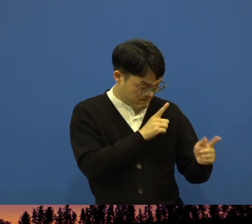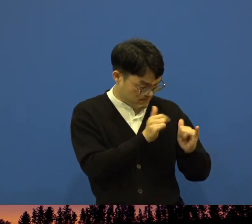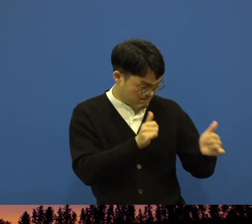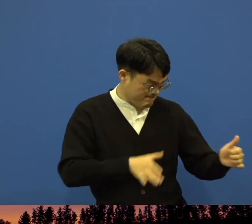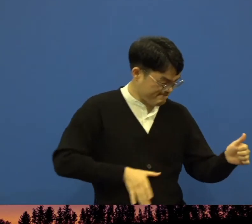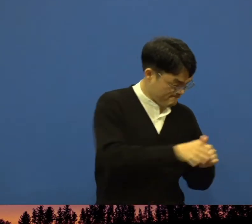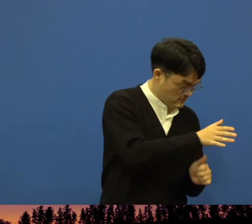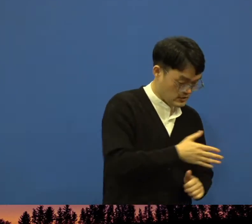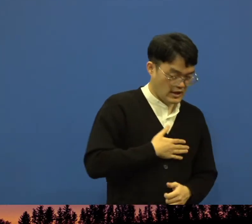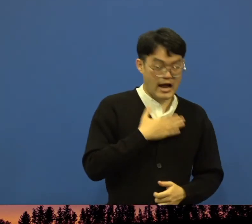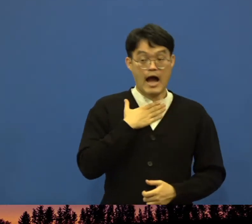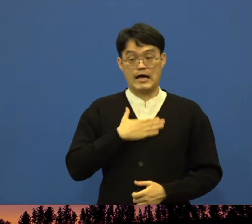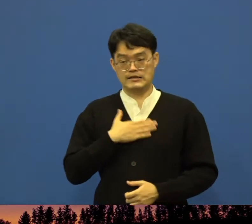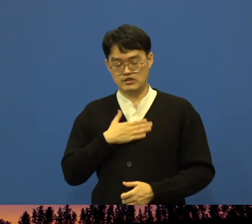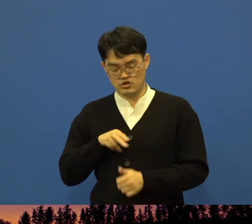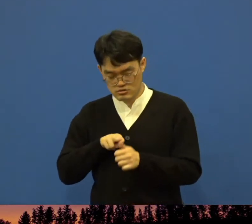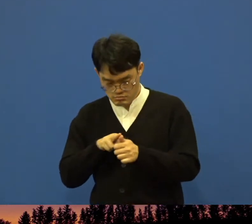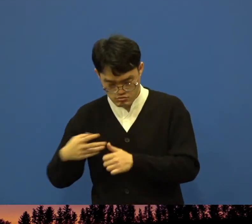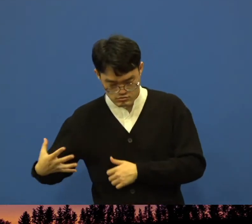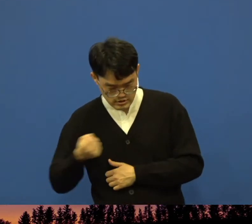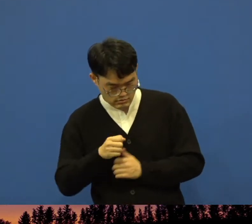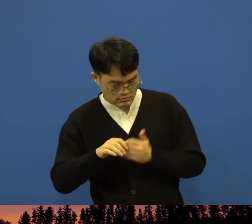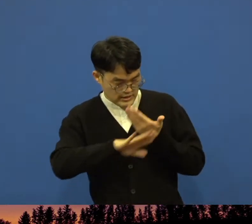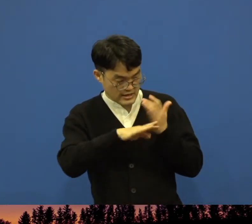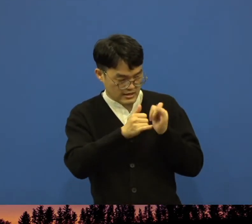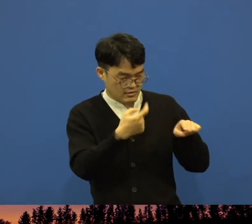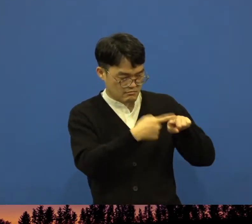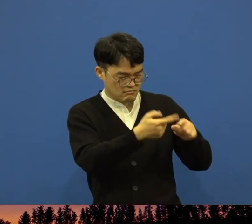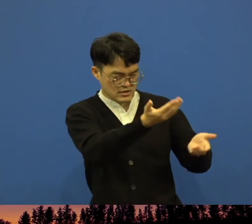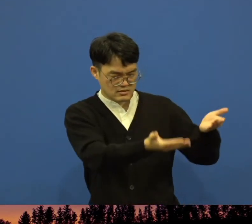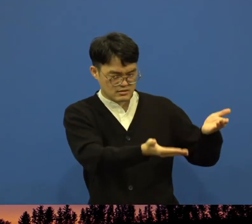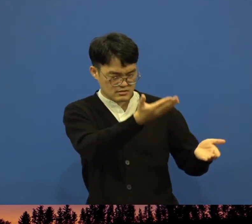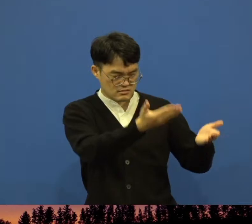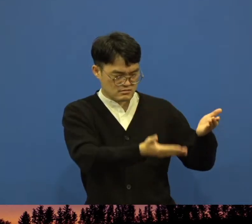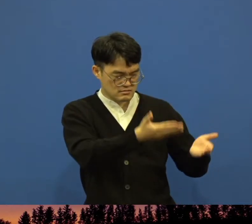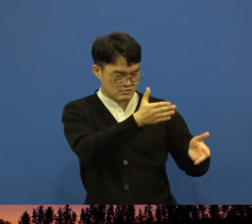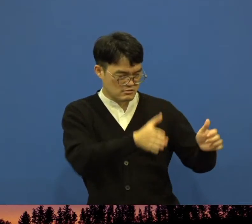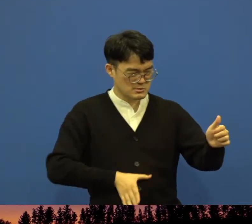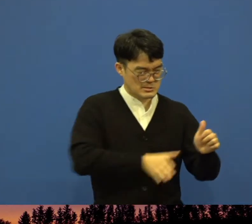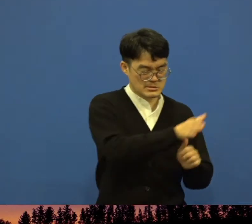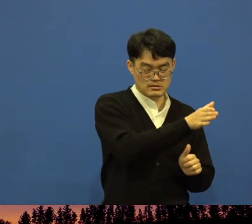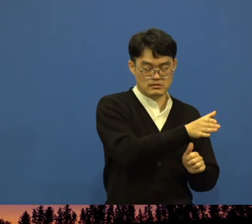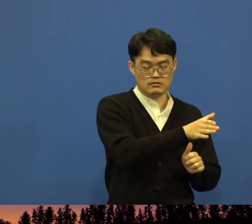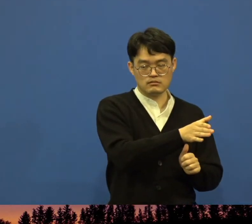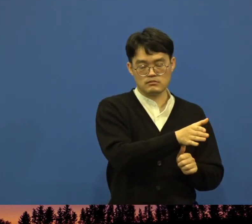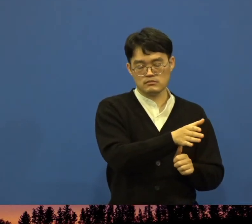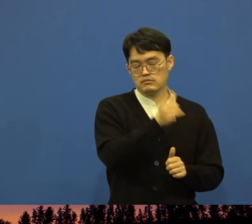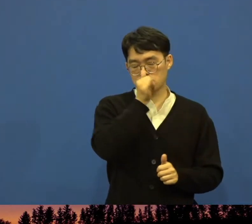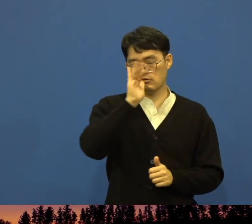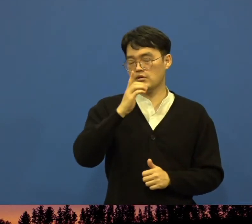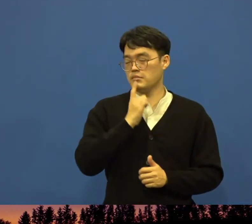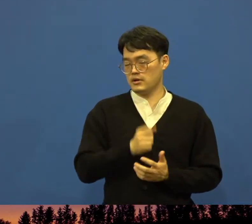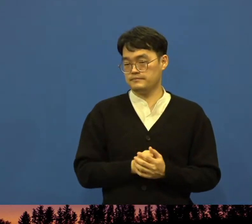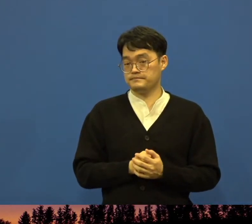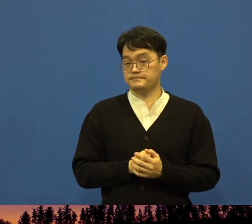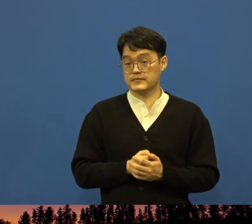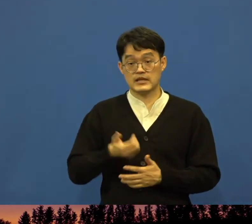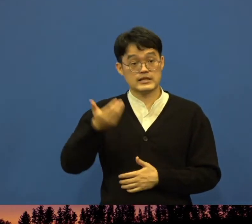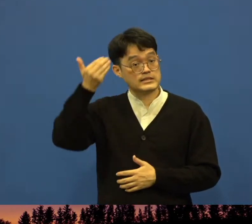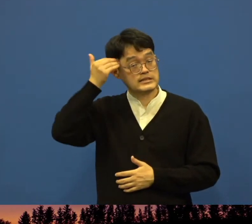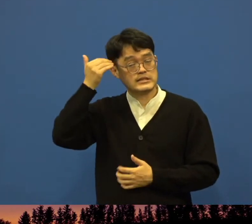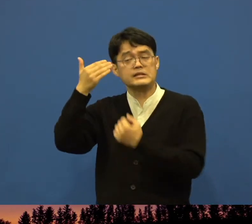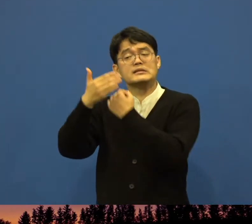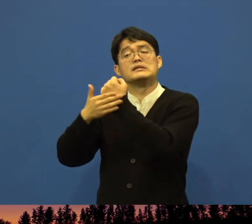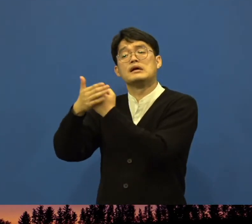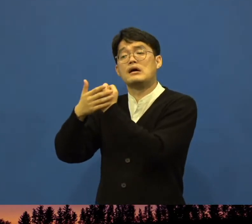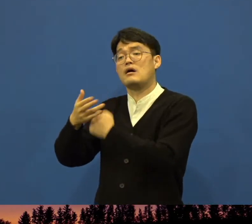아는 지식으로 사람을 죽여. 판단해가고. 모를 때는 괜찮았는데. 근데 그 지식에 은혜가